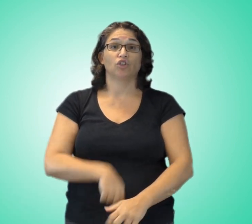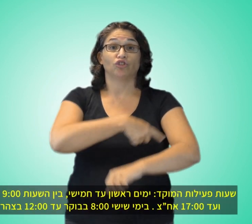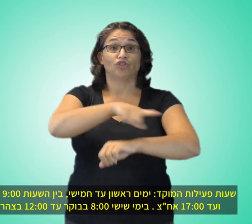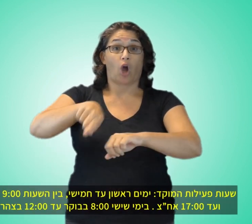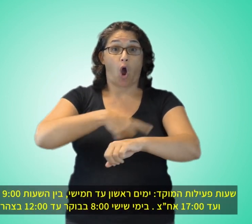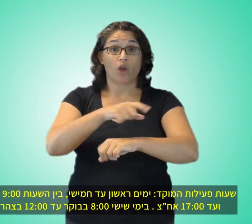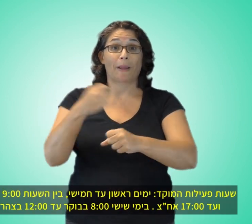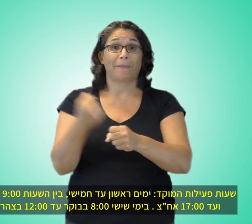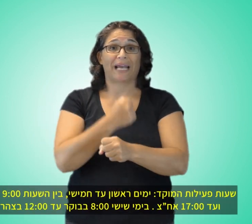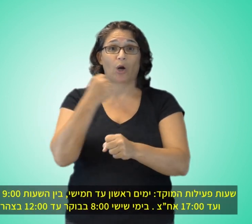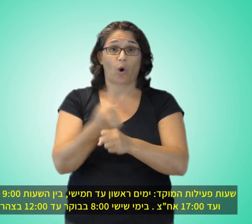שעות פעילות המוקד.